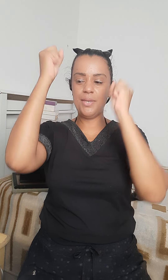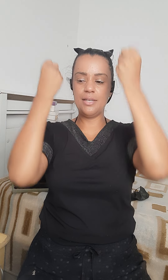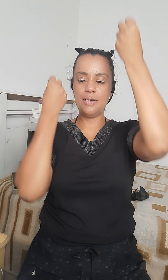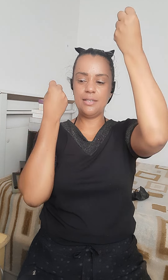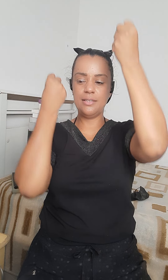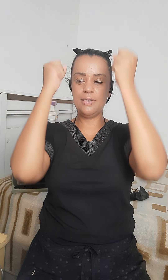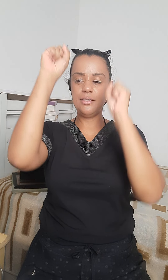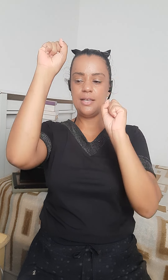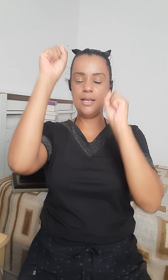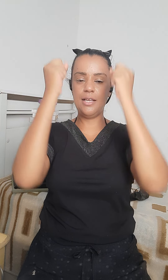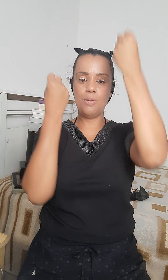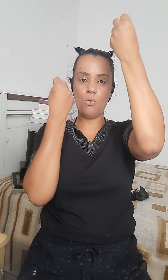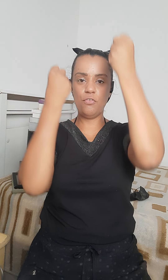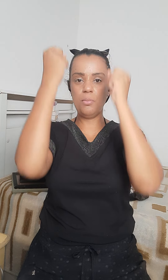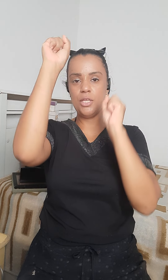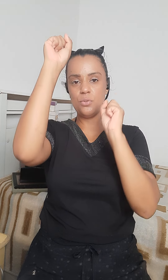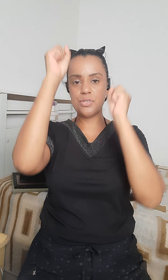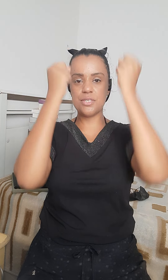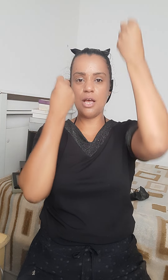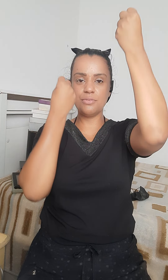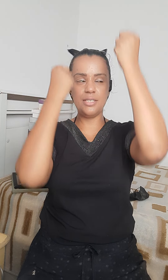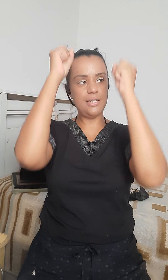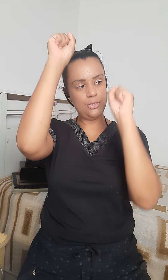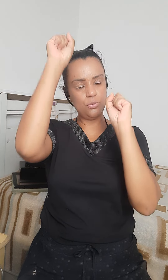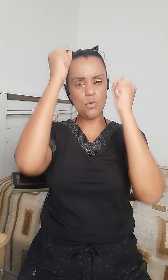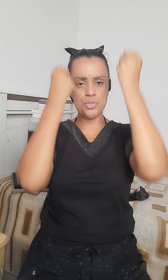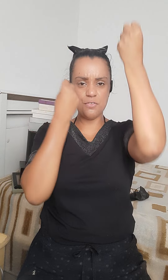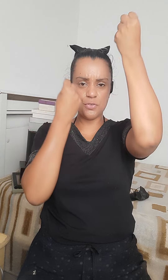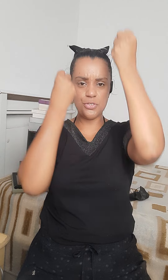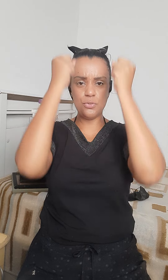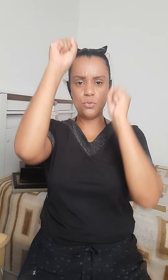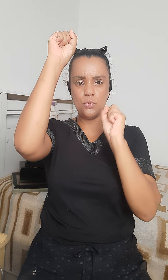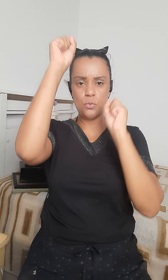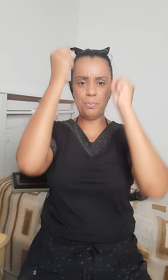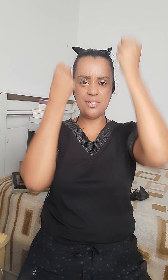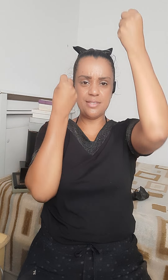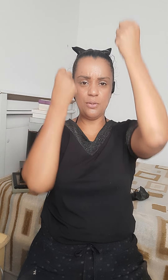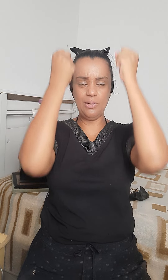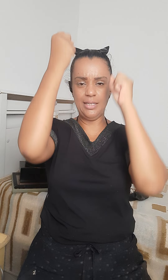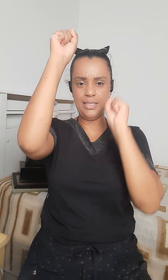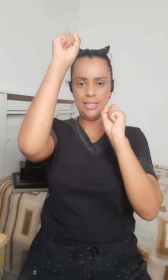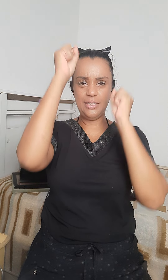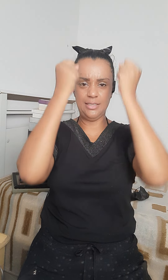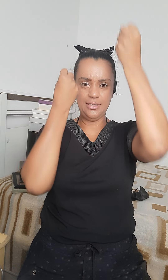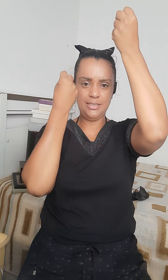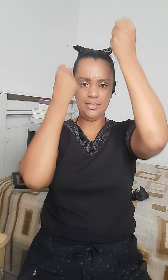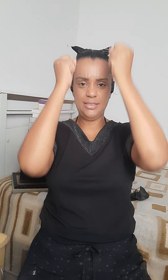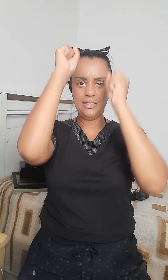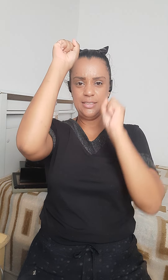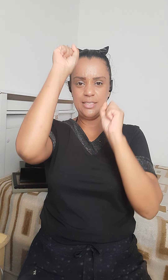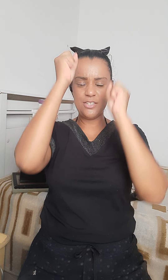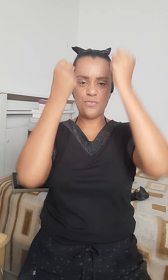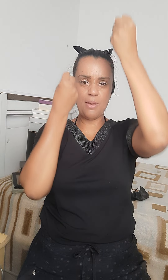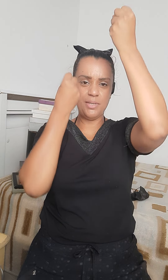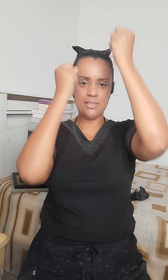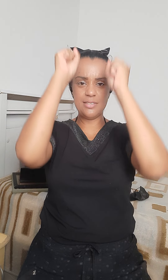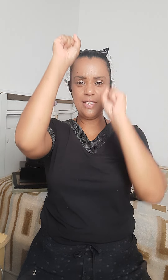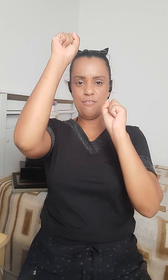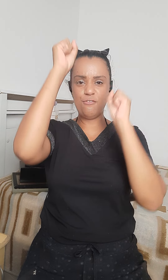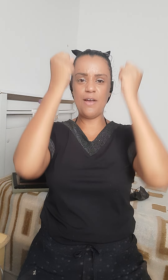fábrica, tá? Movimentos alternados, como se fosse o pistão lá, né? Das fábricas, né?